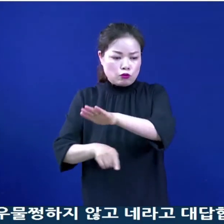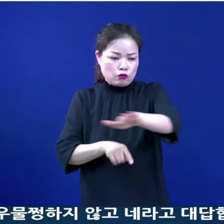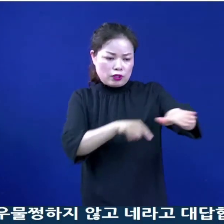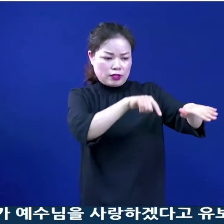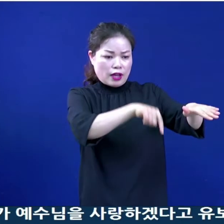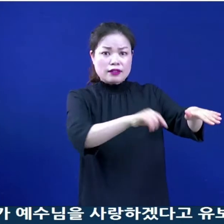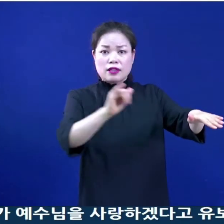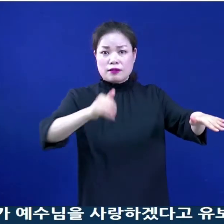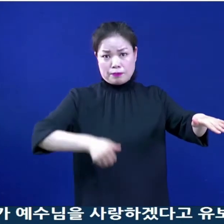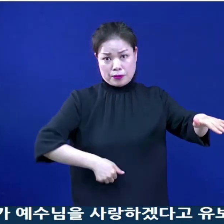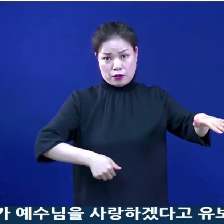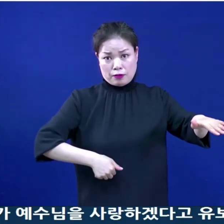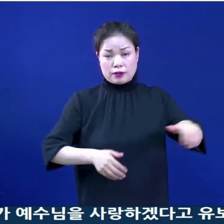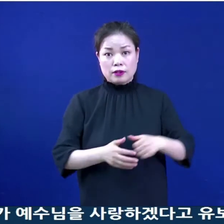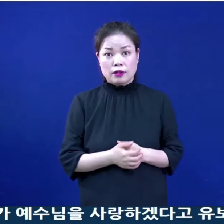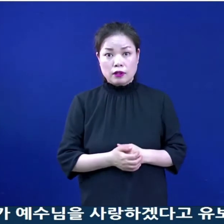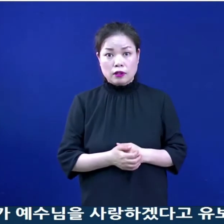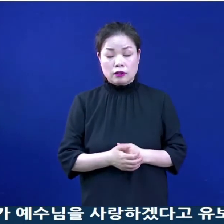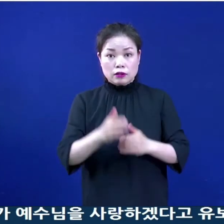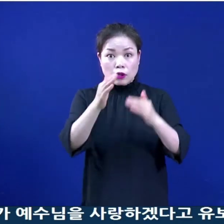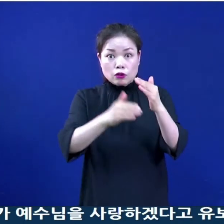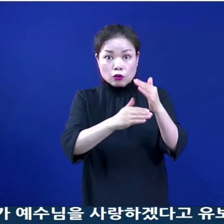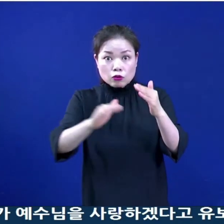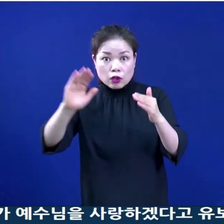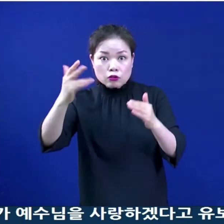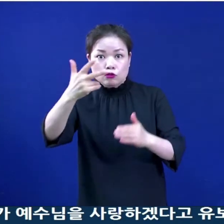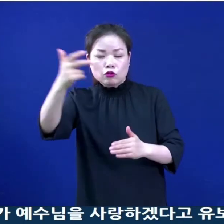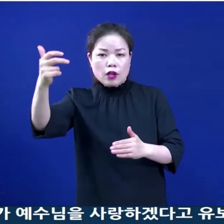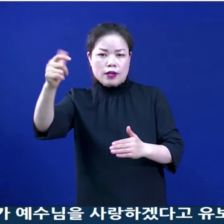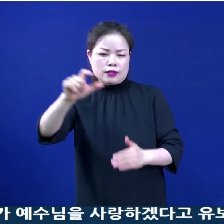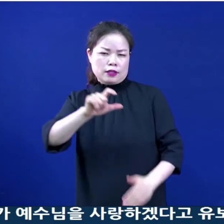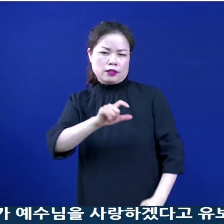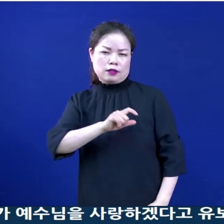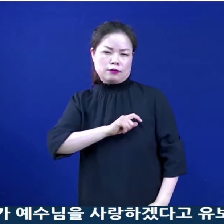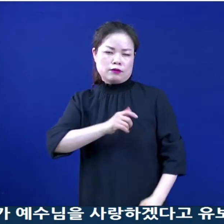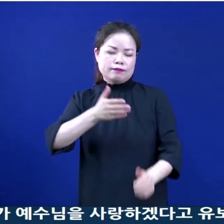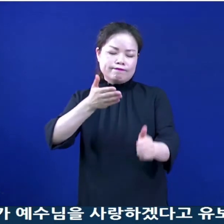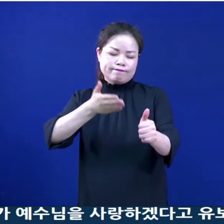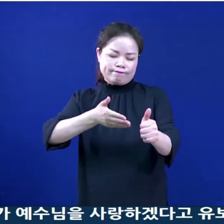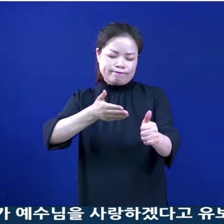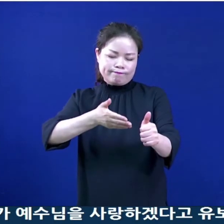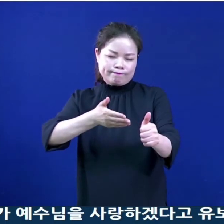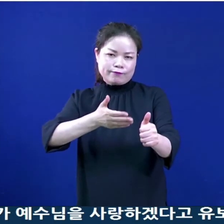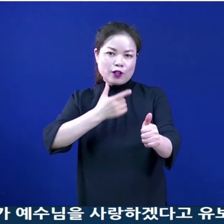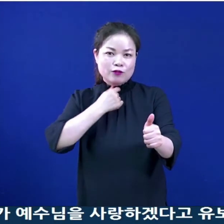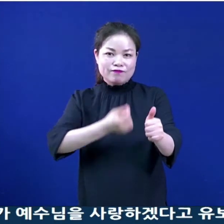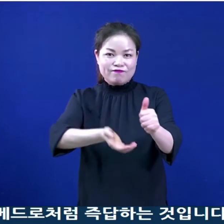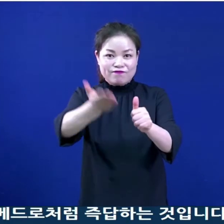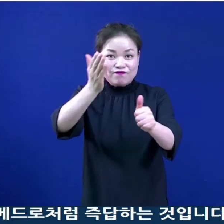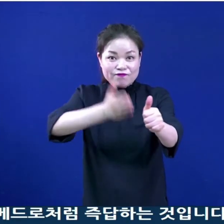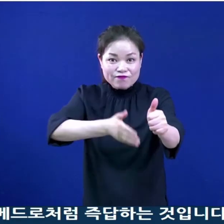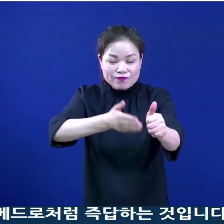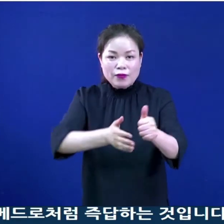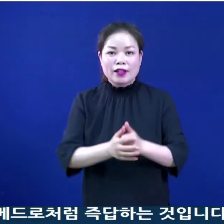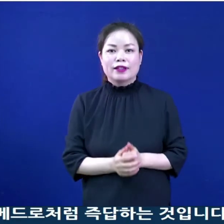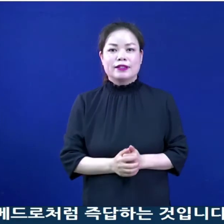겁니다. 여러분, 그런 성도 되어 주시기를 주의 이름으로 부탁하고 축원드립니다.